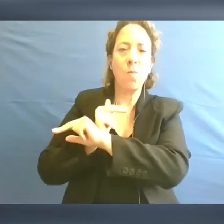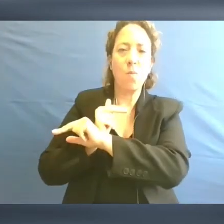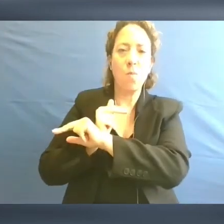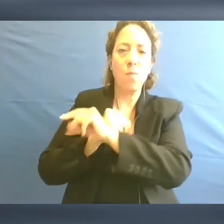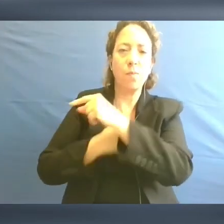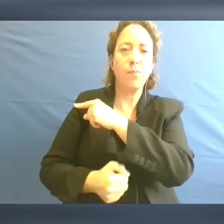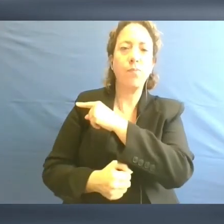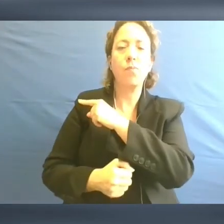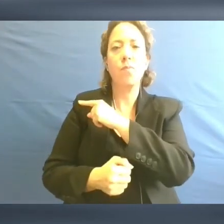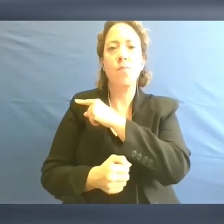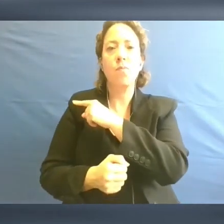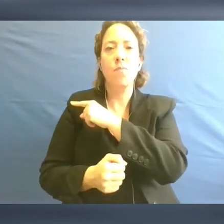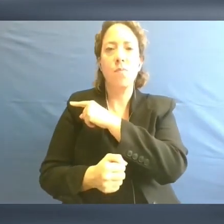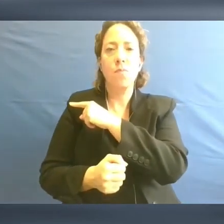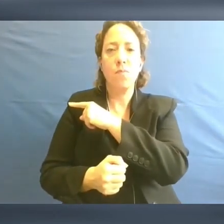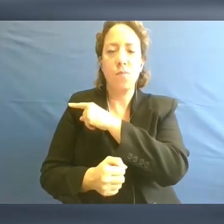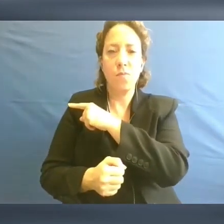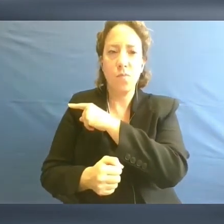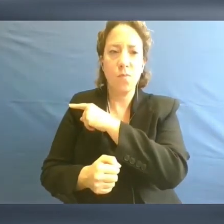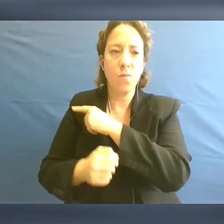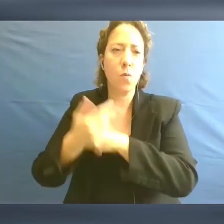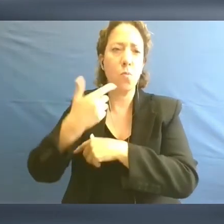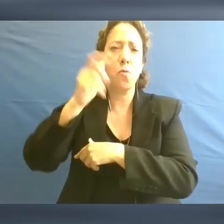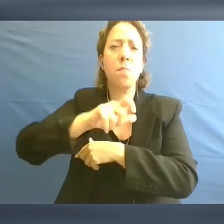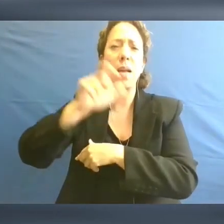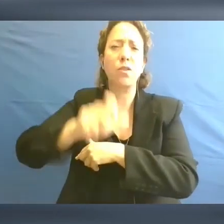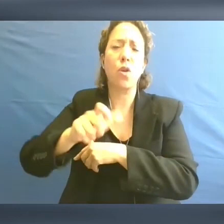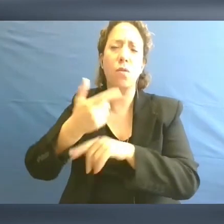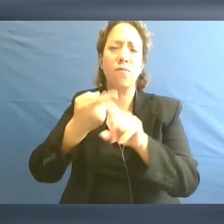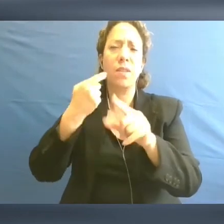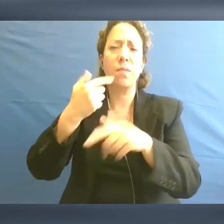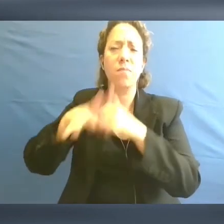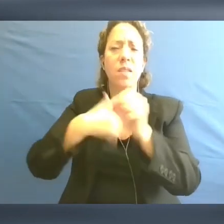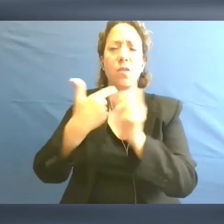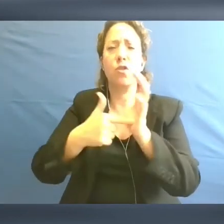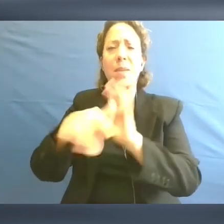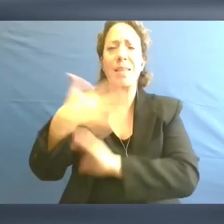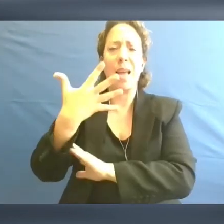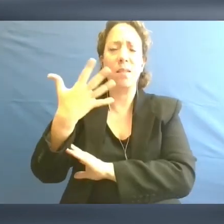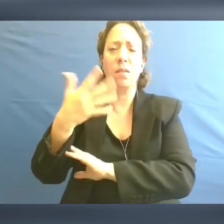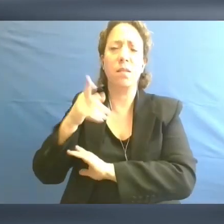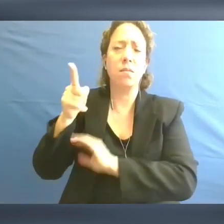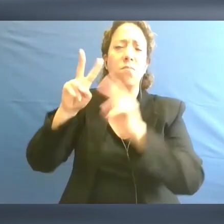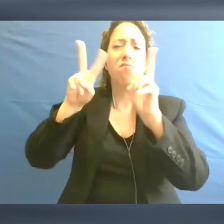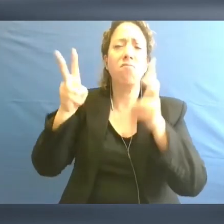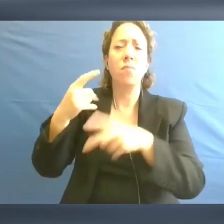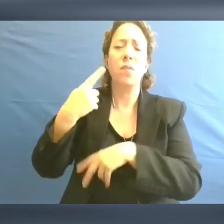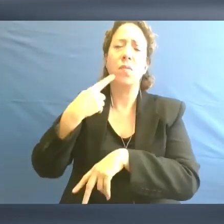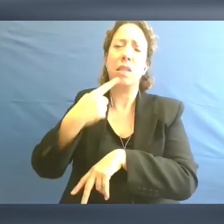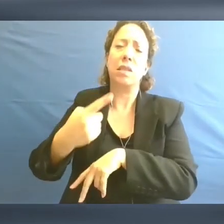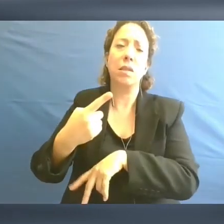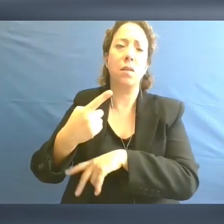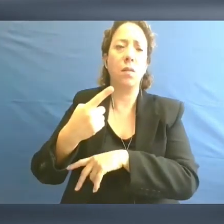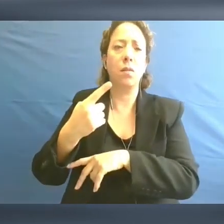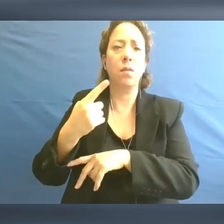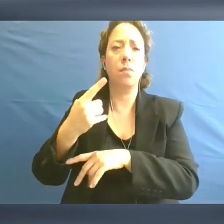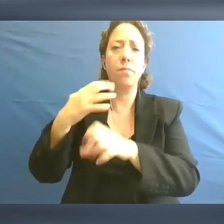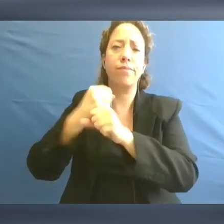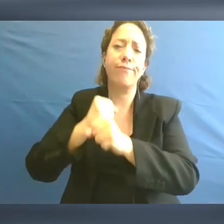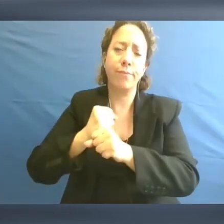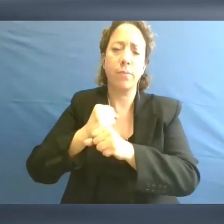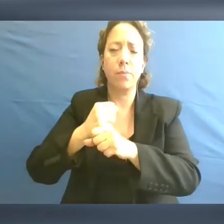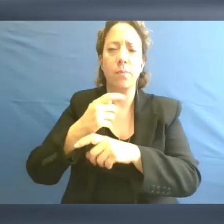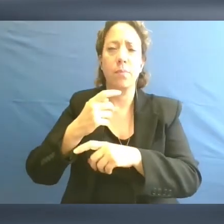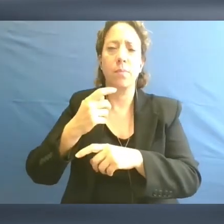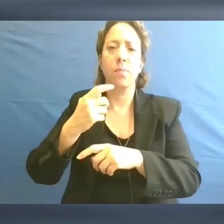de personnes et d'autres auteurs en 2015 qui dit que c'est, on va dire globalement,